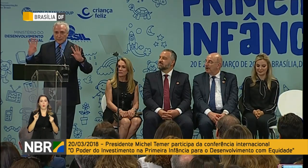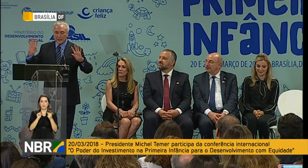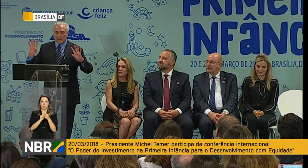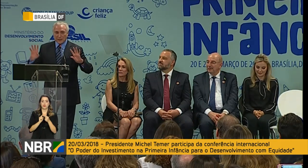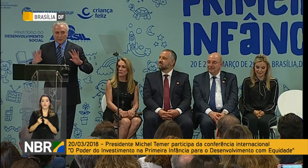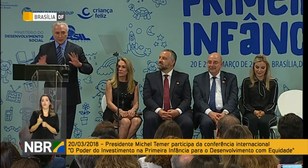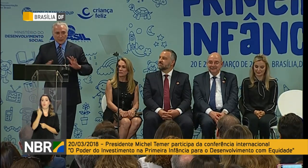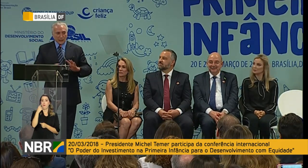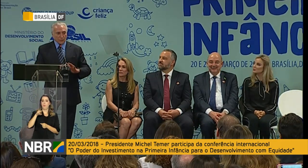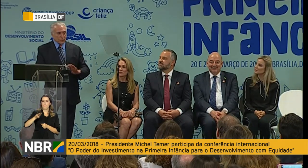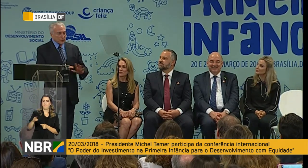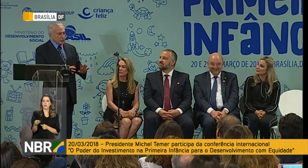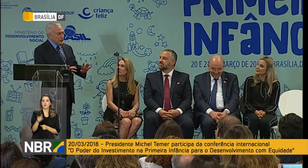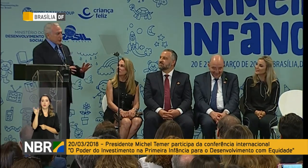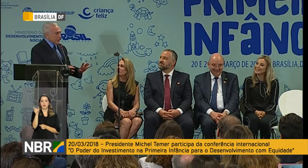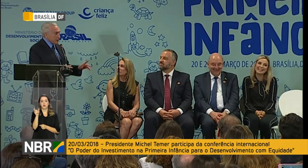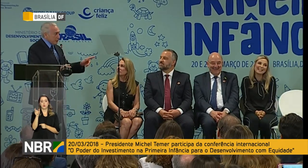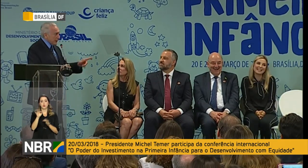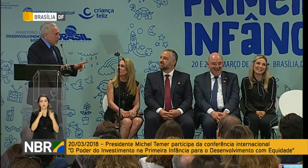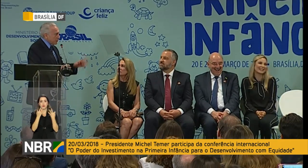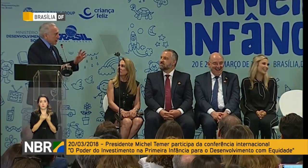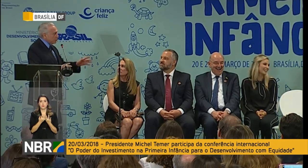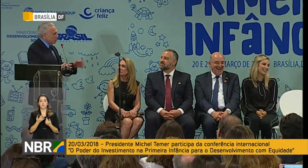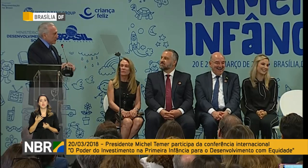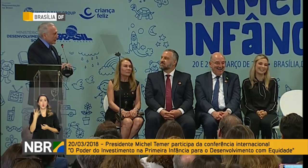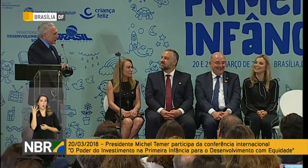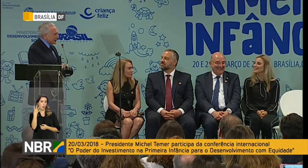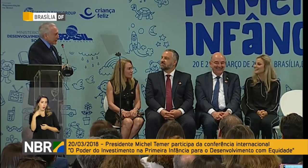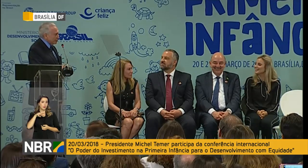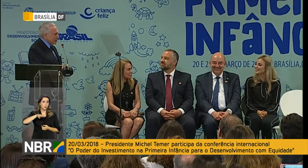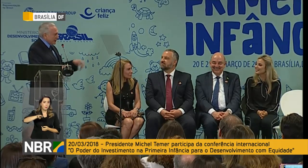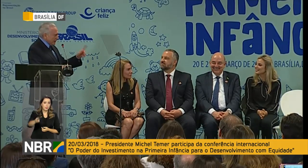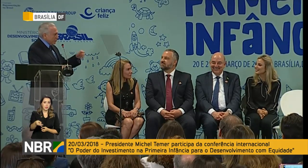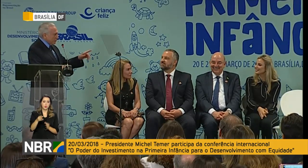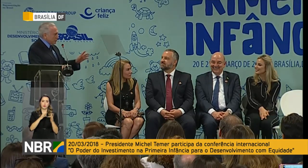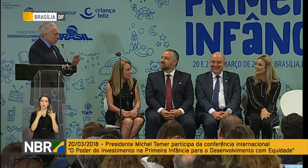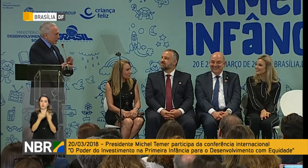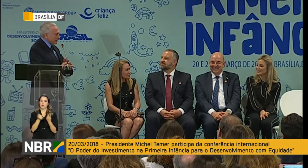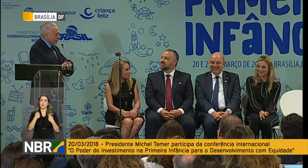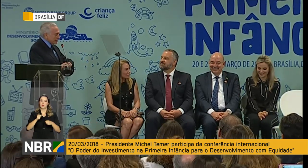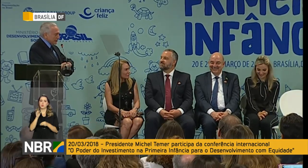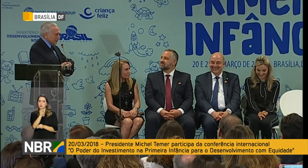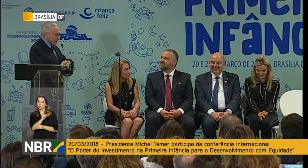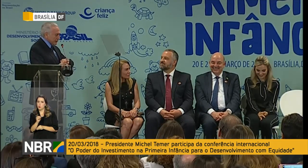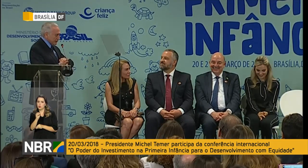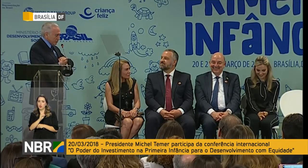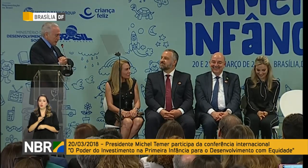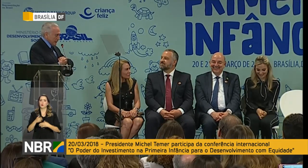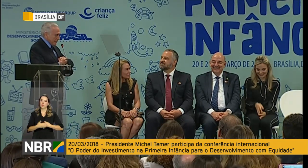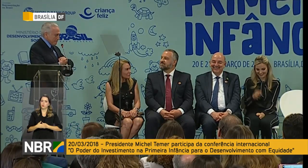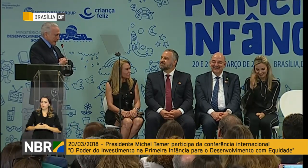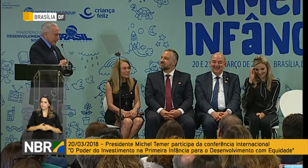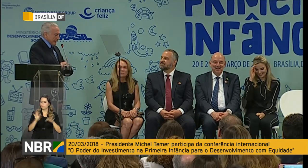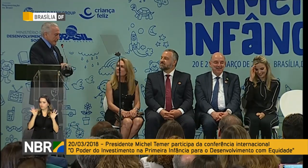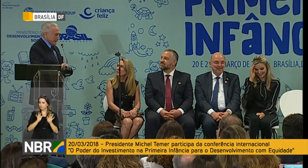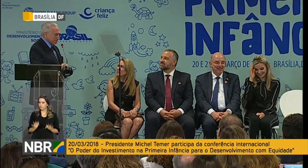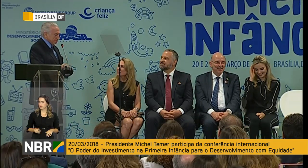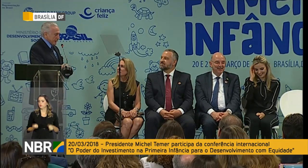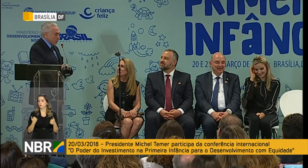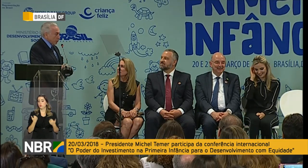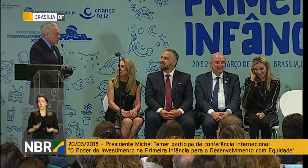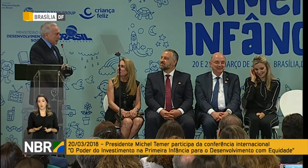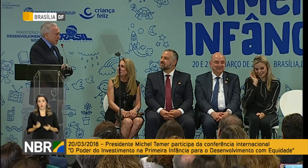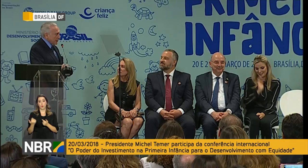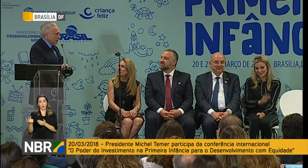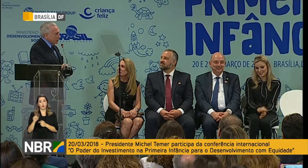chegue a 4 milhões. Mas que, num dado momento, o presidente Santos, tal como Vossa Excelência está fazendo lá